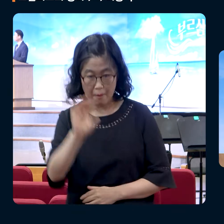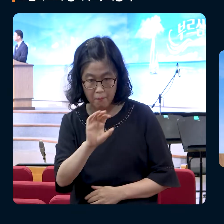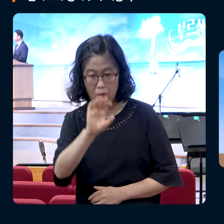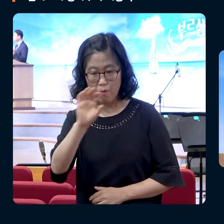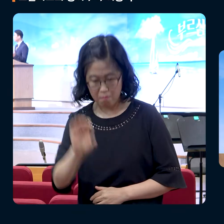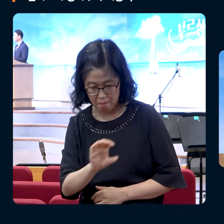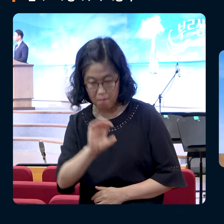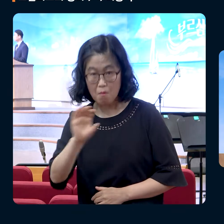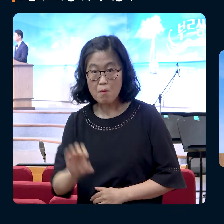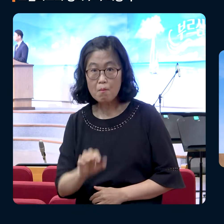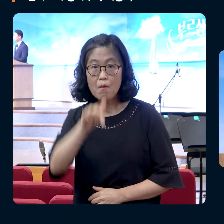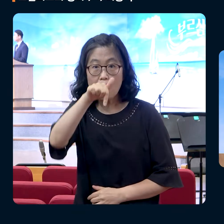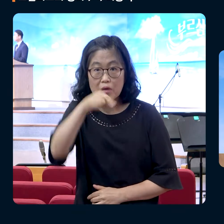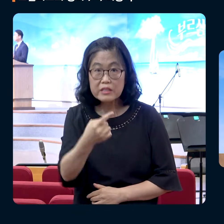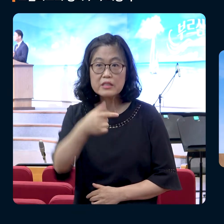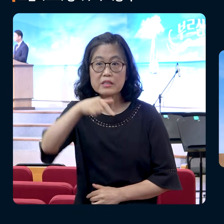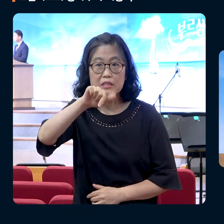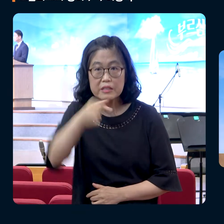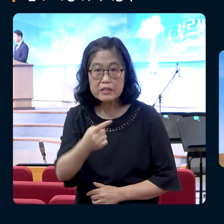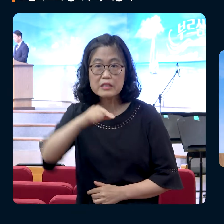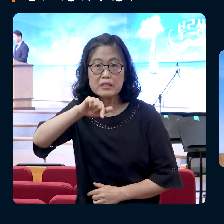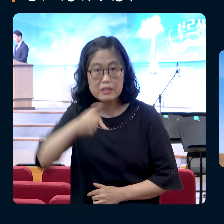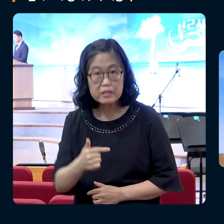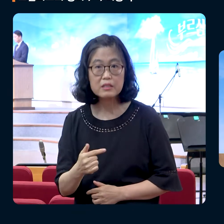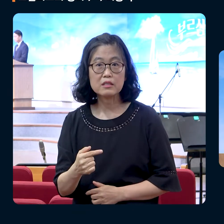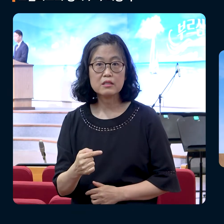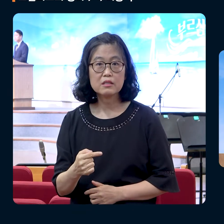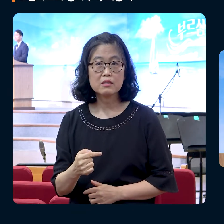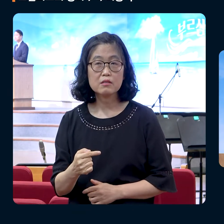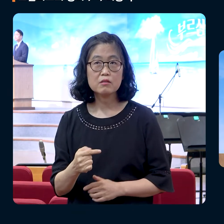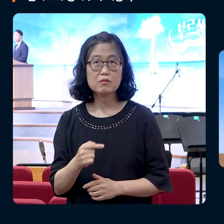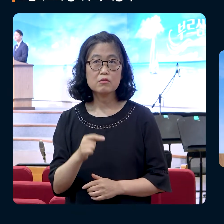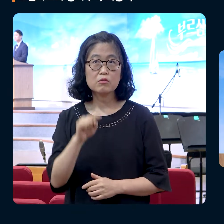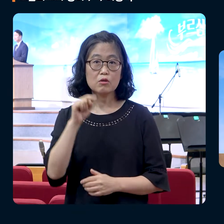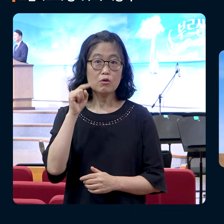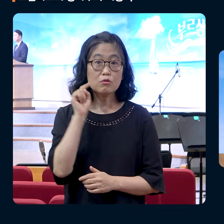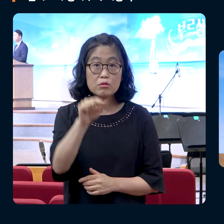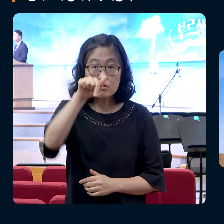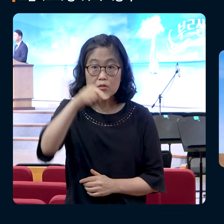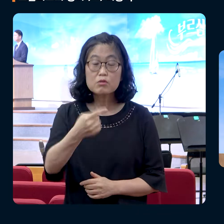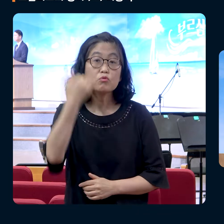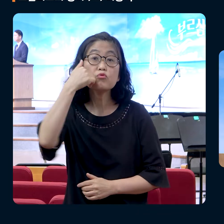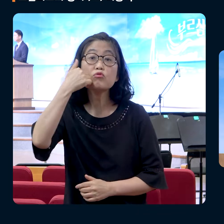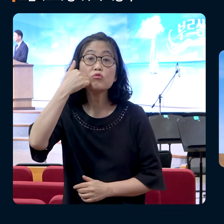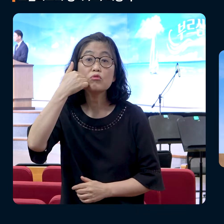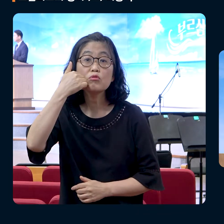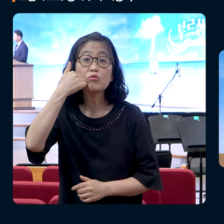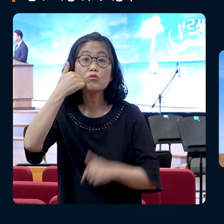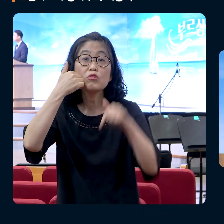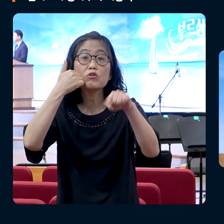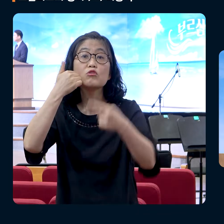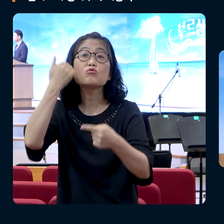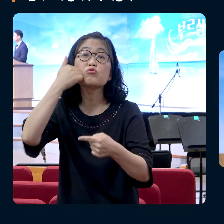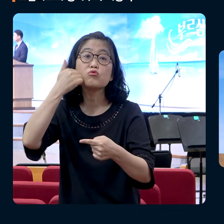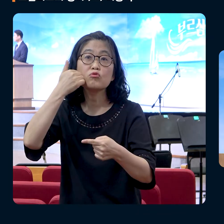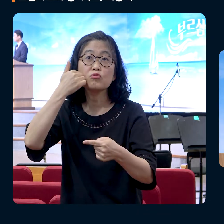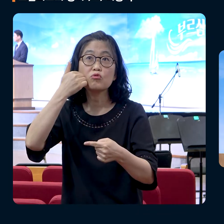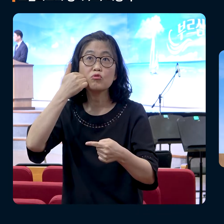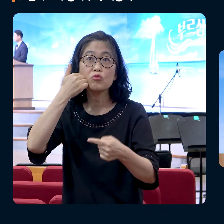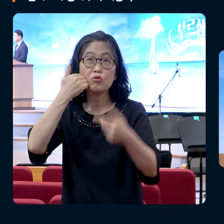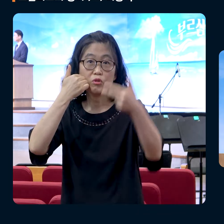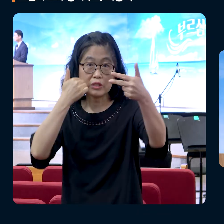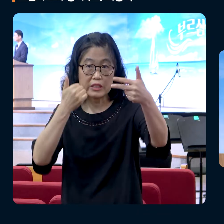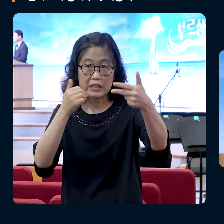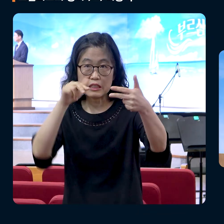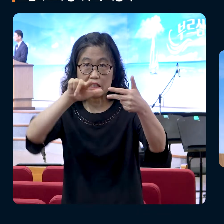등장하는 이 모든 이야기의 주어는 그입니다. 그는 누구일까요? 우리